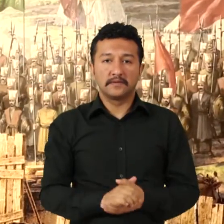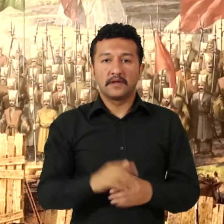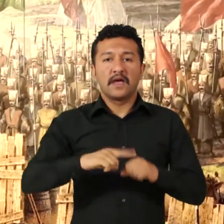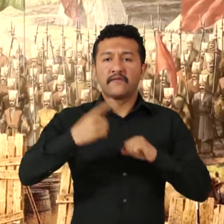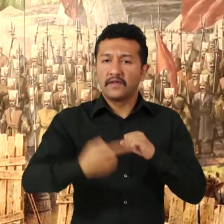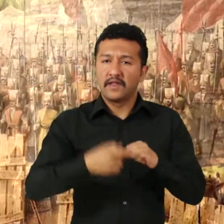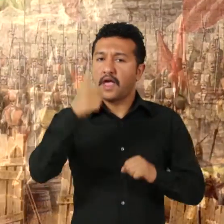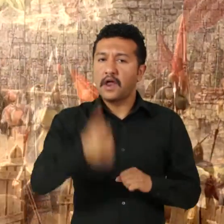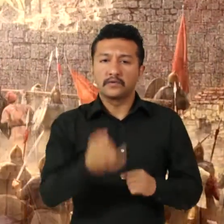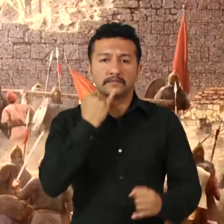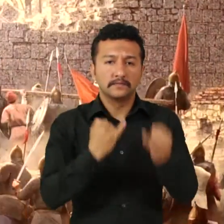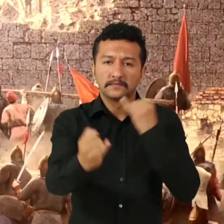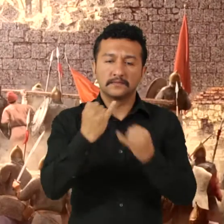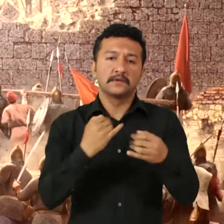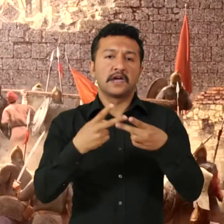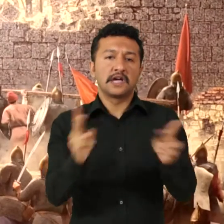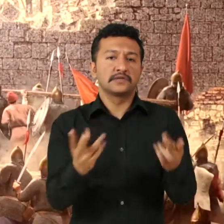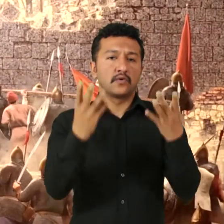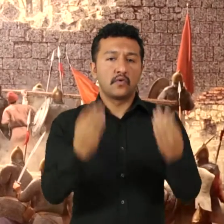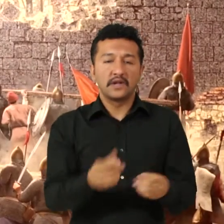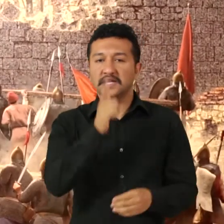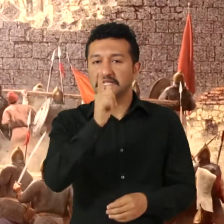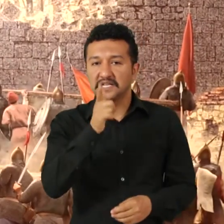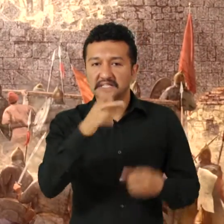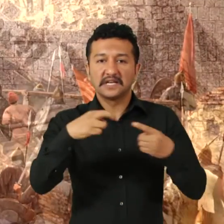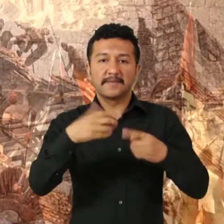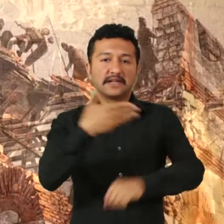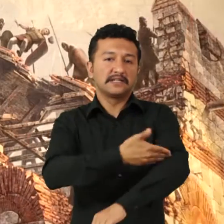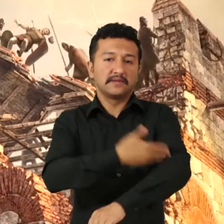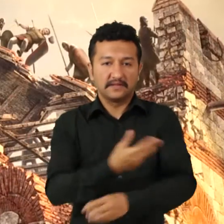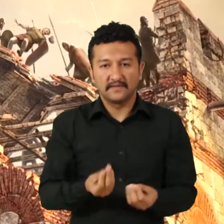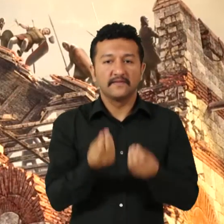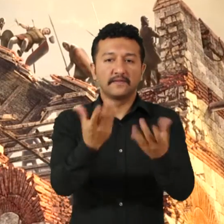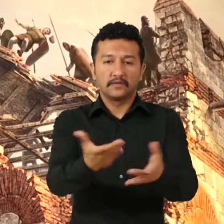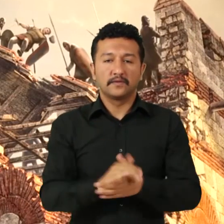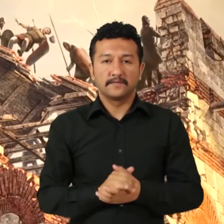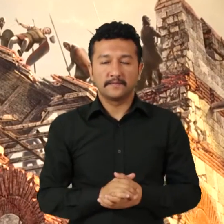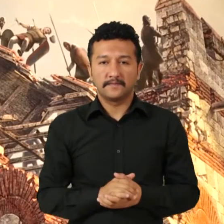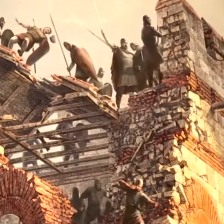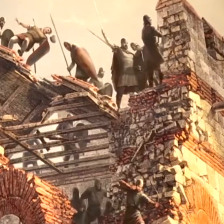Haftanın her günü ziyarete açık olan müzede sesli rehberlik hizmeti de sunulmaktadır.